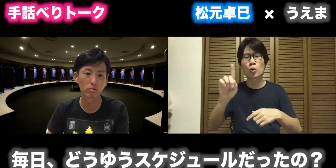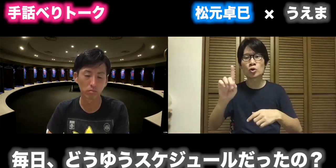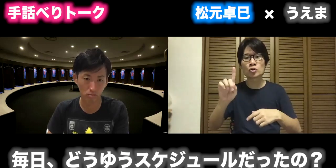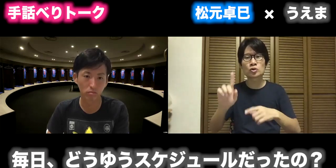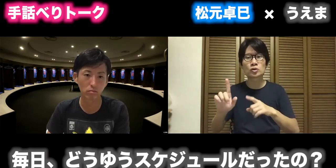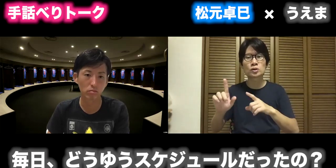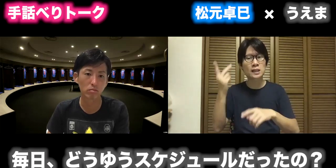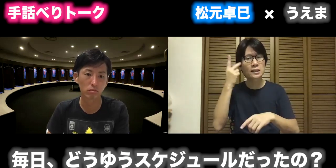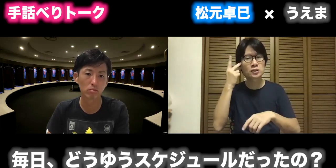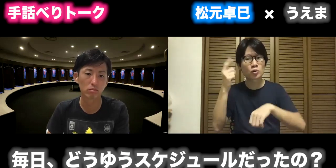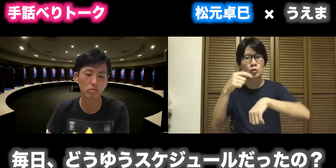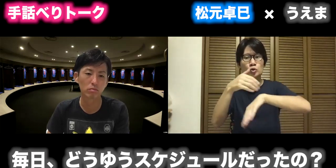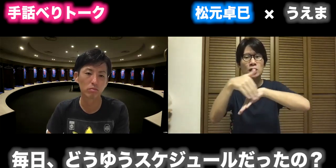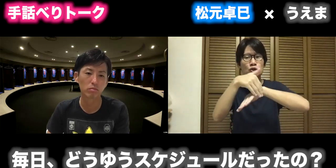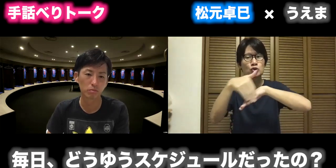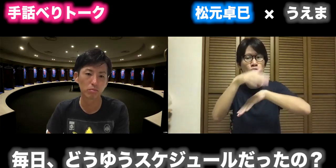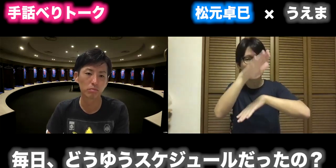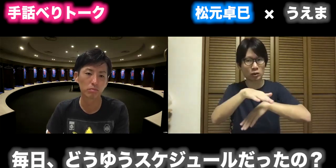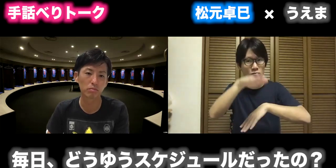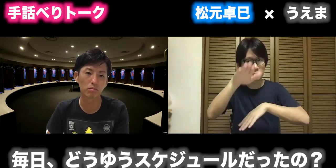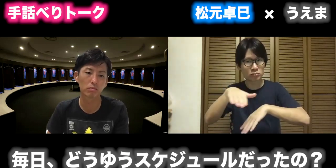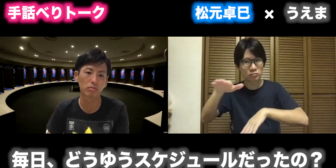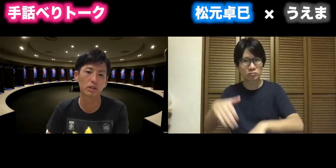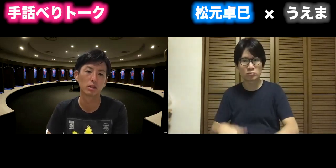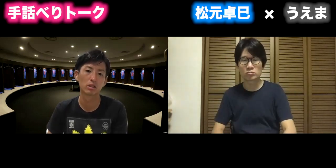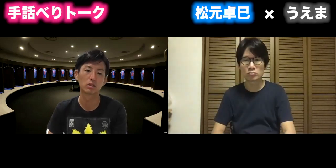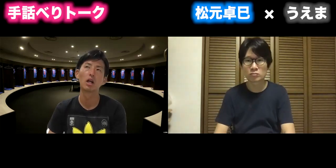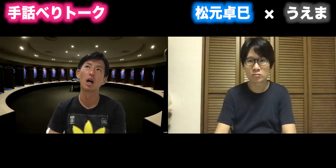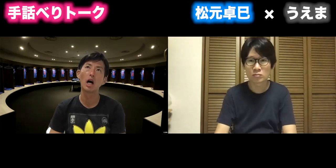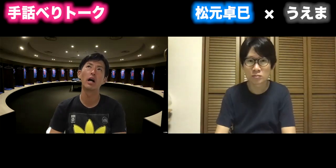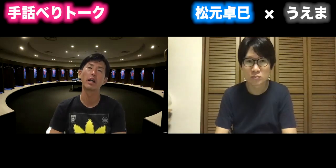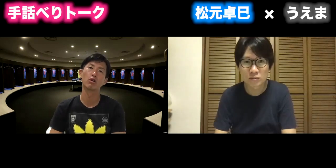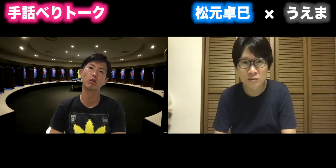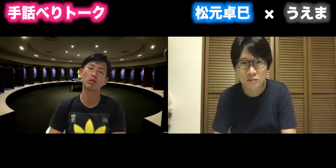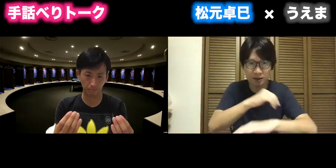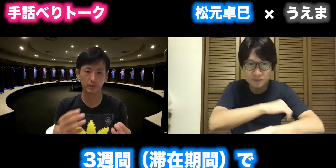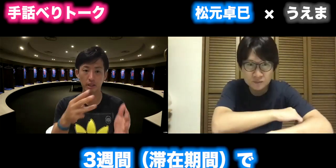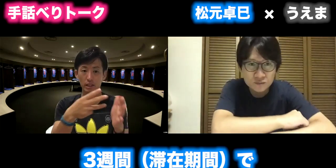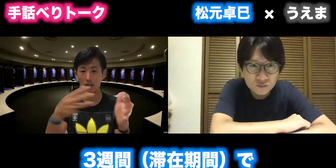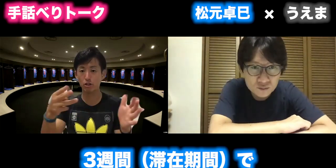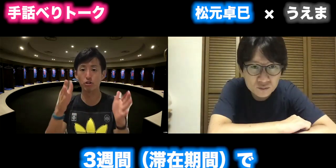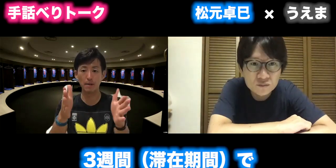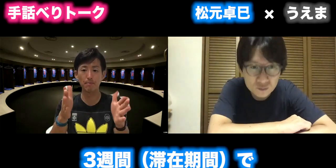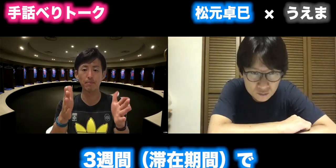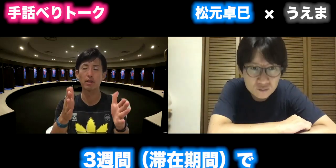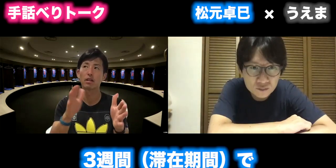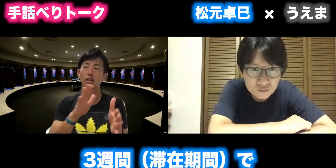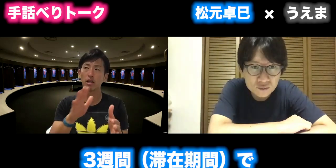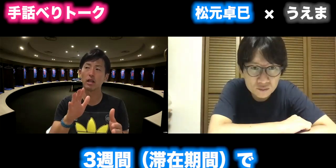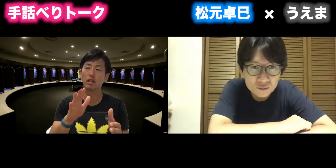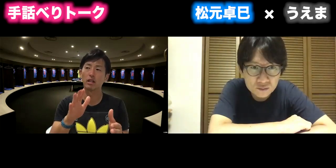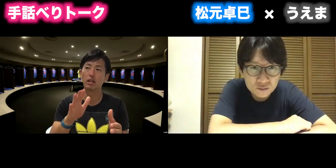どういう感じのスケジュールだったんアーネット最終巻